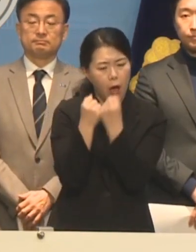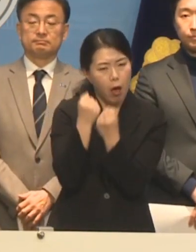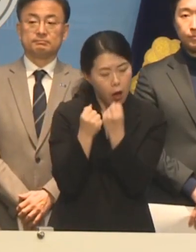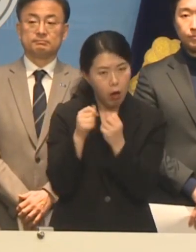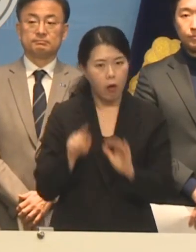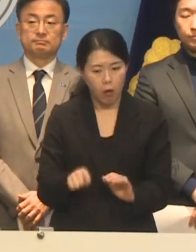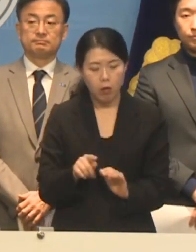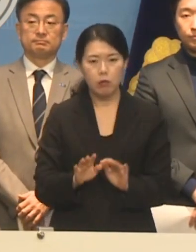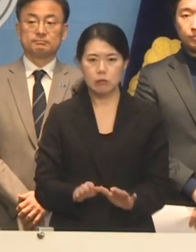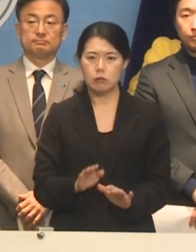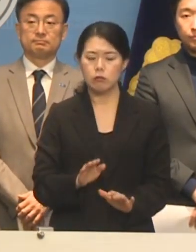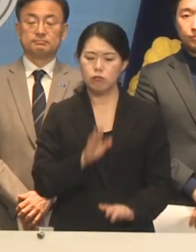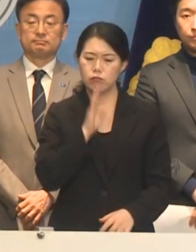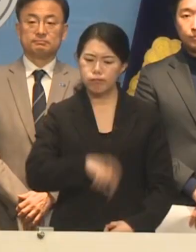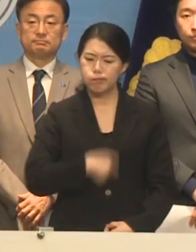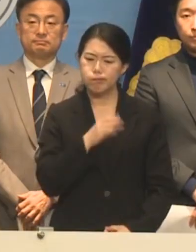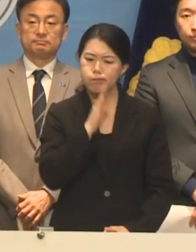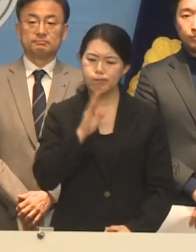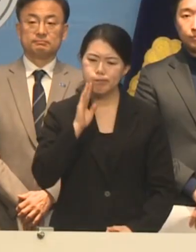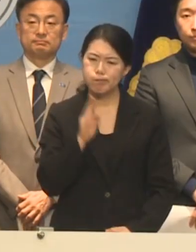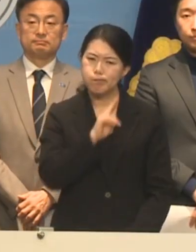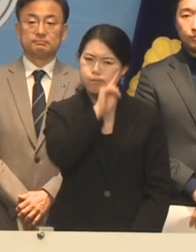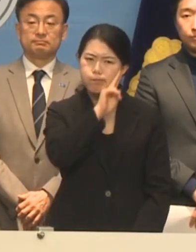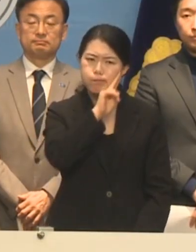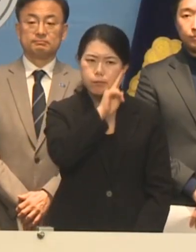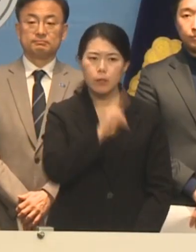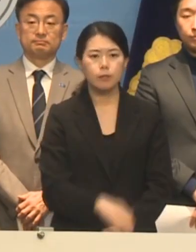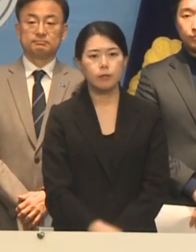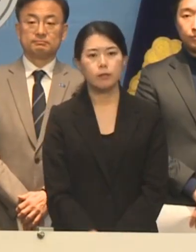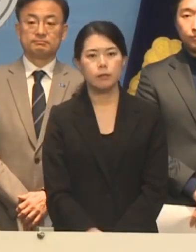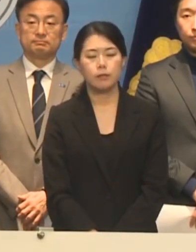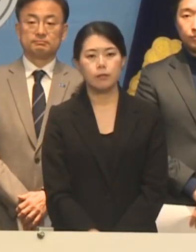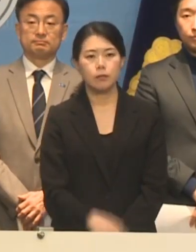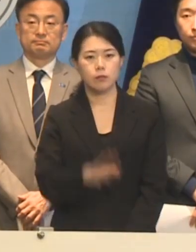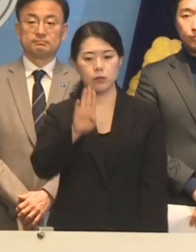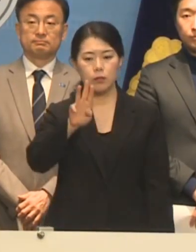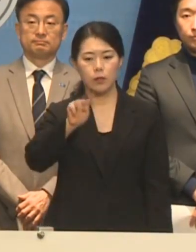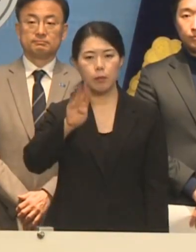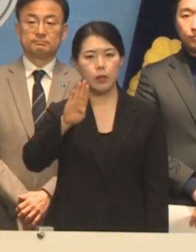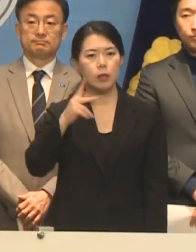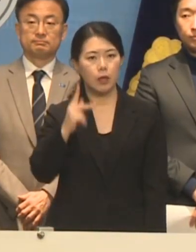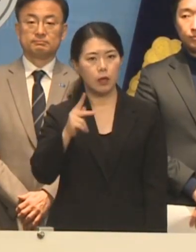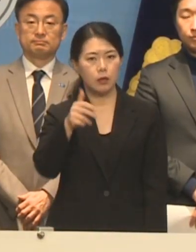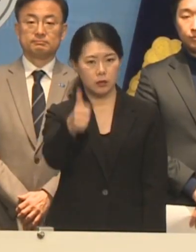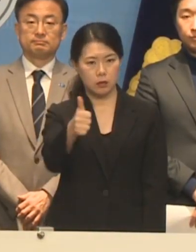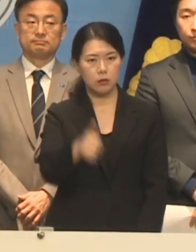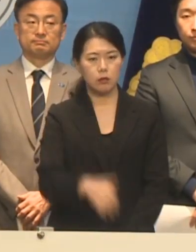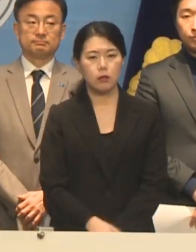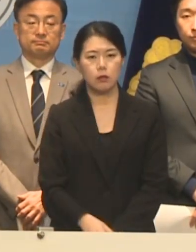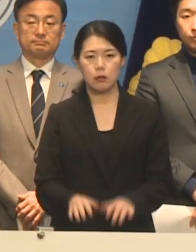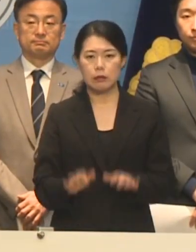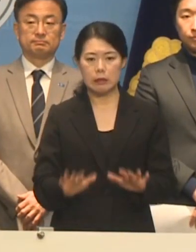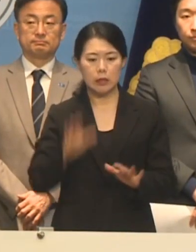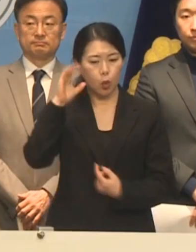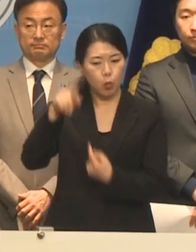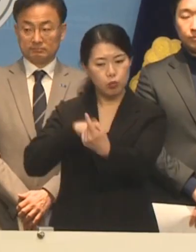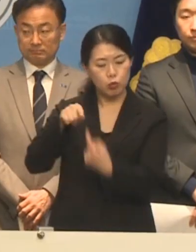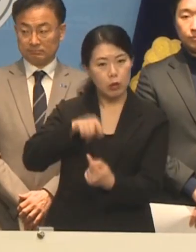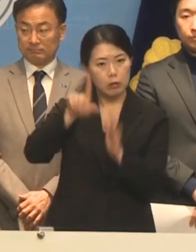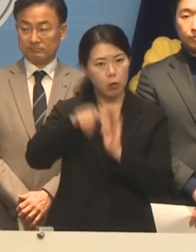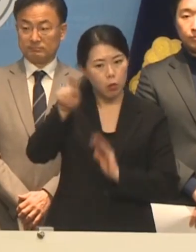그 진실성을 의심받고 있습니다. MBK 김병주 회장이 이제는 청문회에